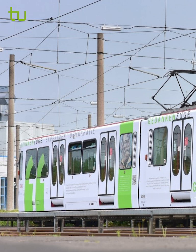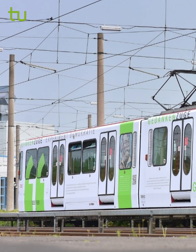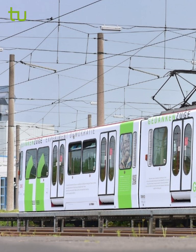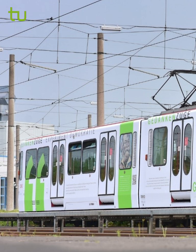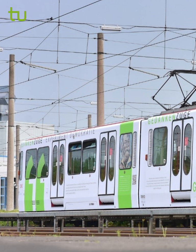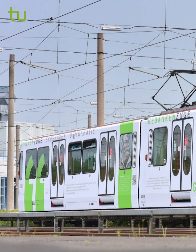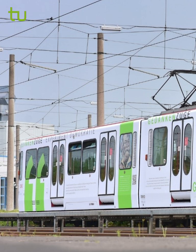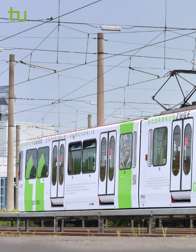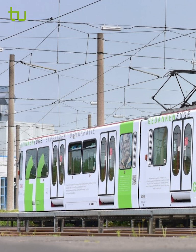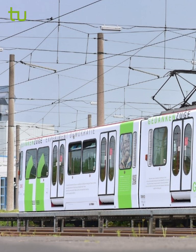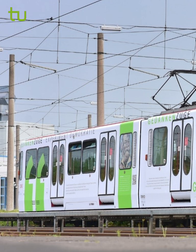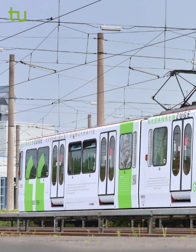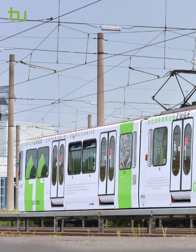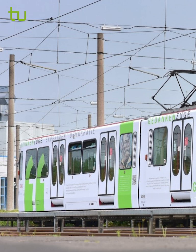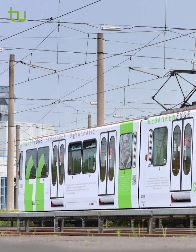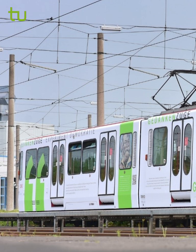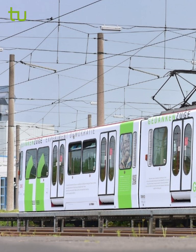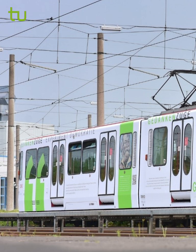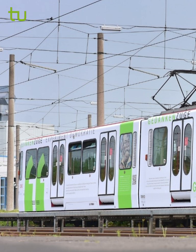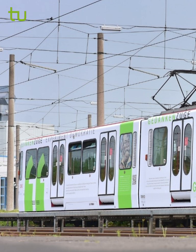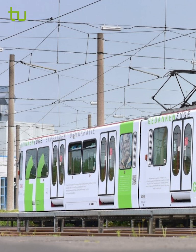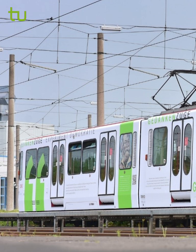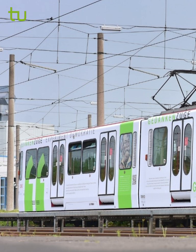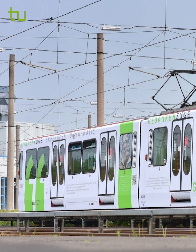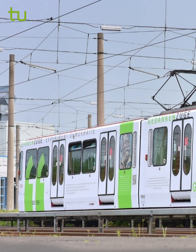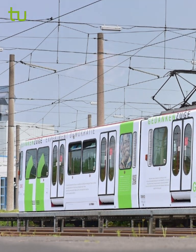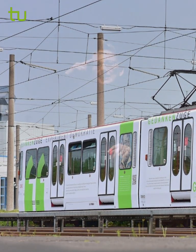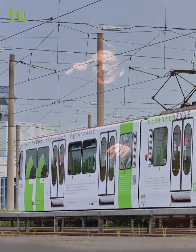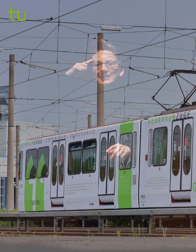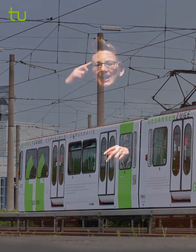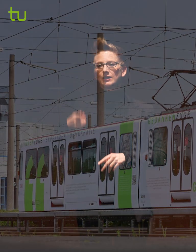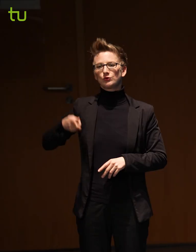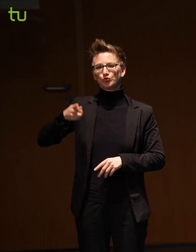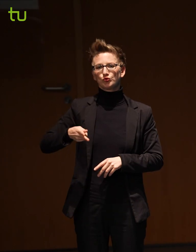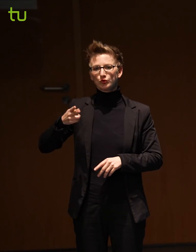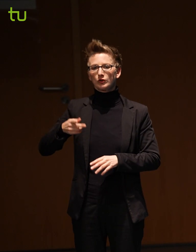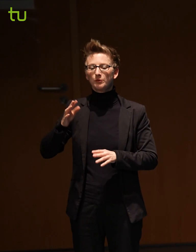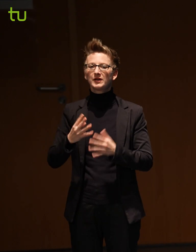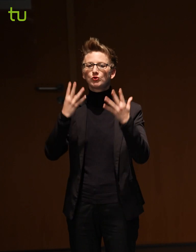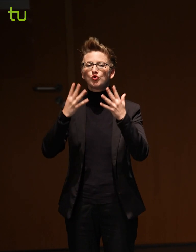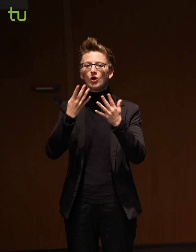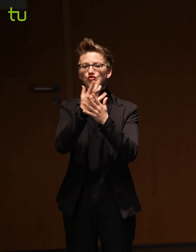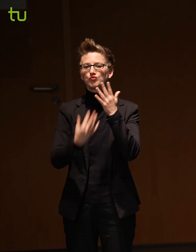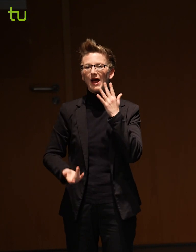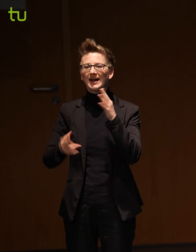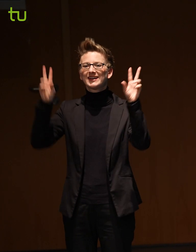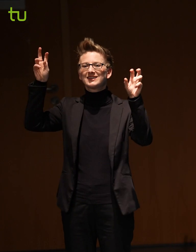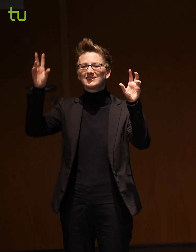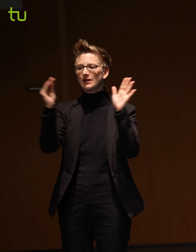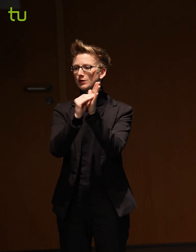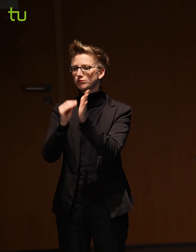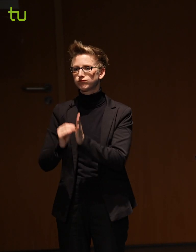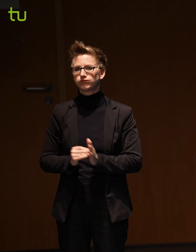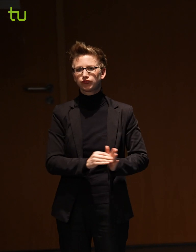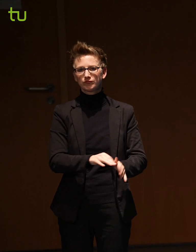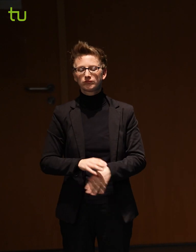Stadt, die Gedankenzüge mit Whitman-Zitaten in 9 Sprachen. Eine Bahn verkündet Whitmans